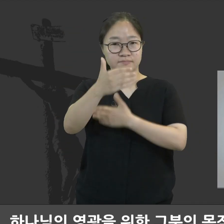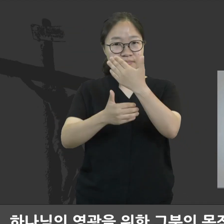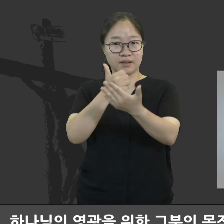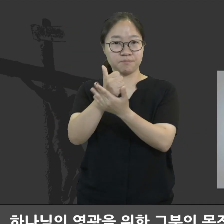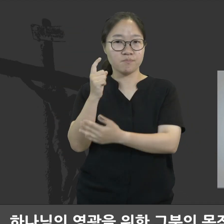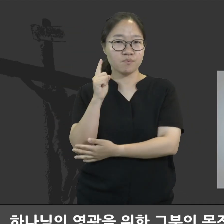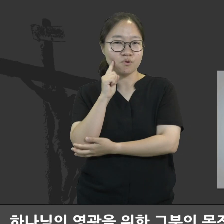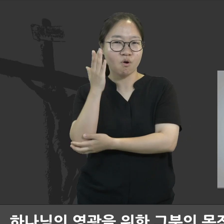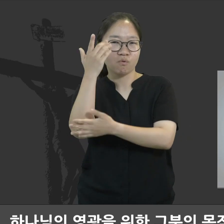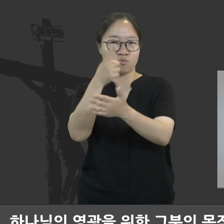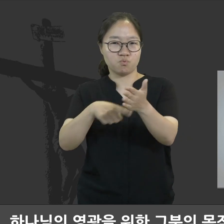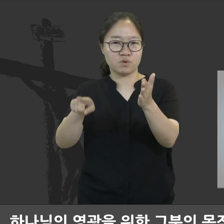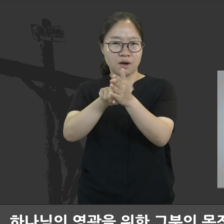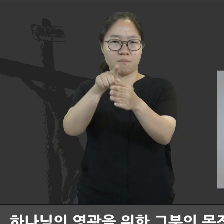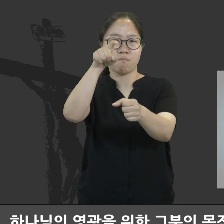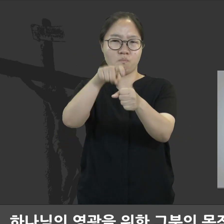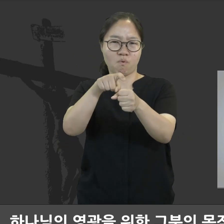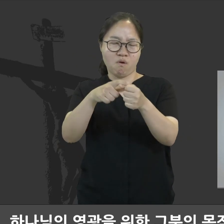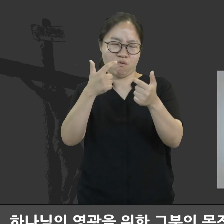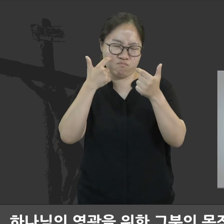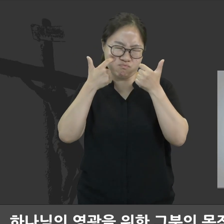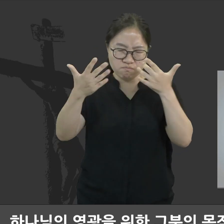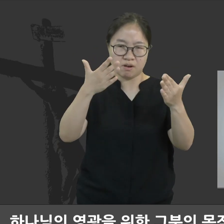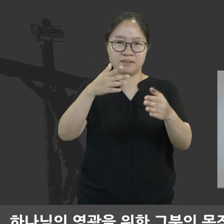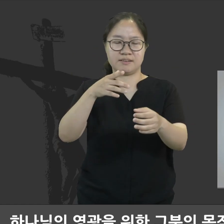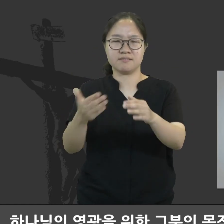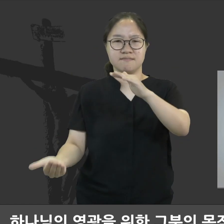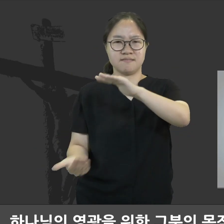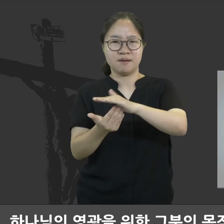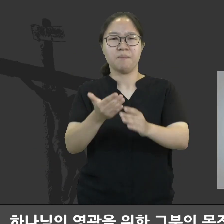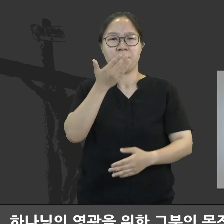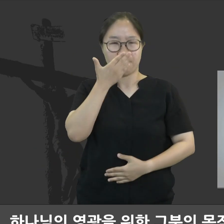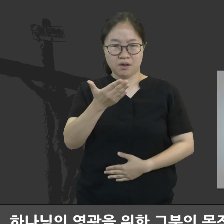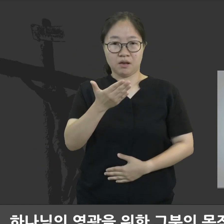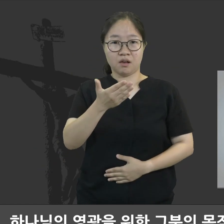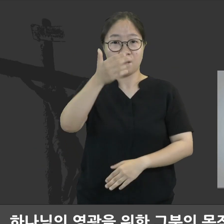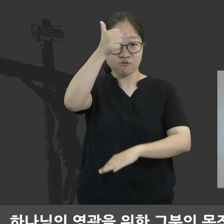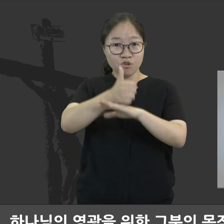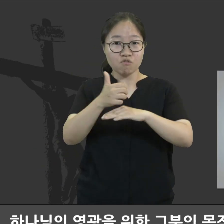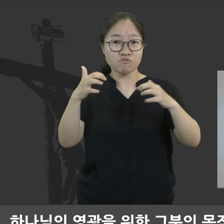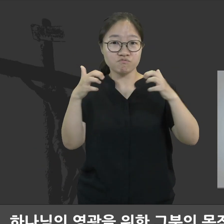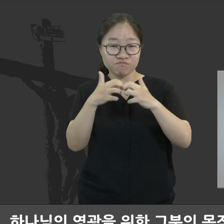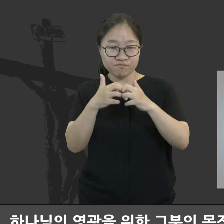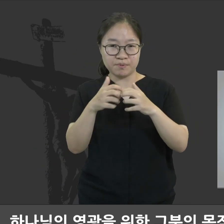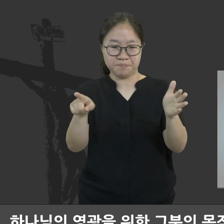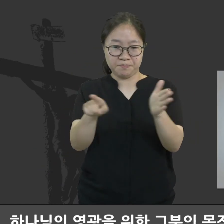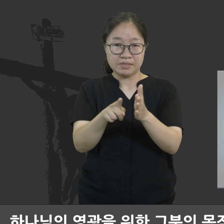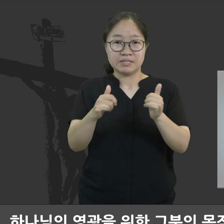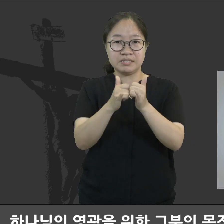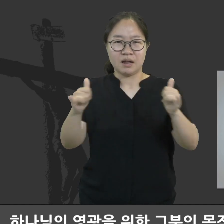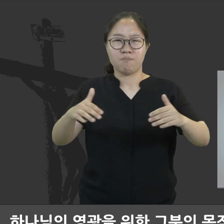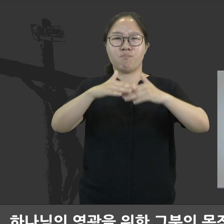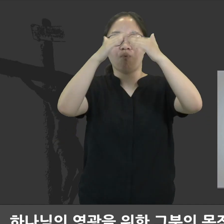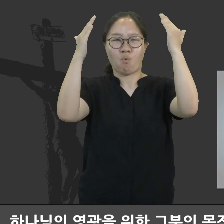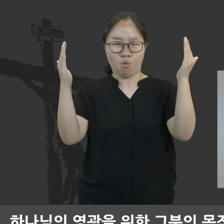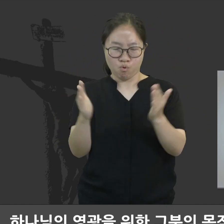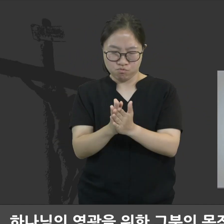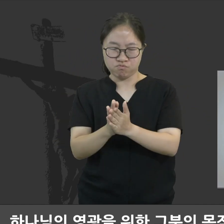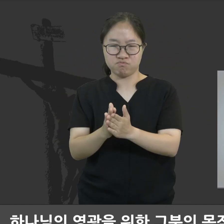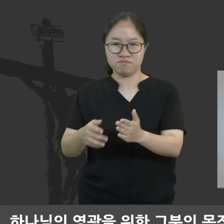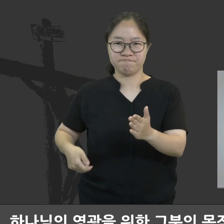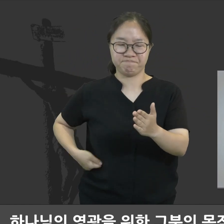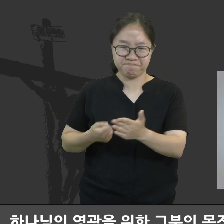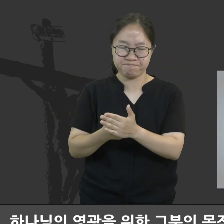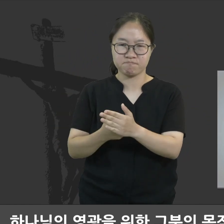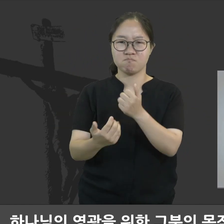하나님의 영광을 위한 그분의 목적은 분명히 성취될 것이기에 최후의 전투는 모든 믿는 자에게